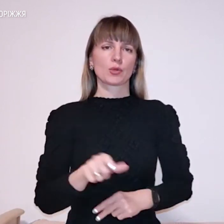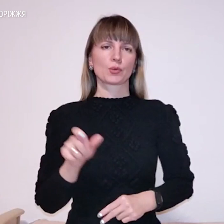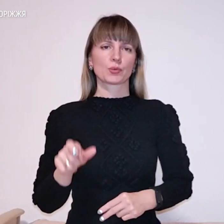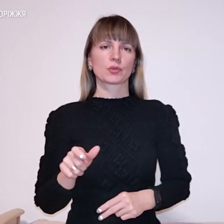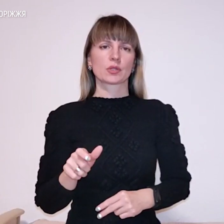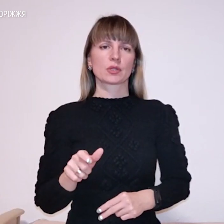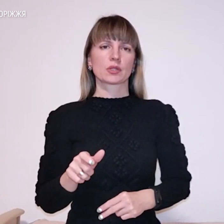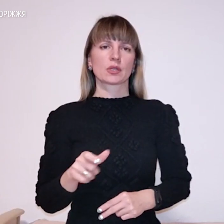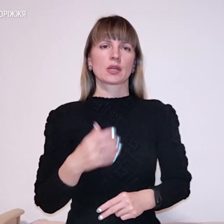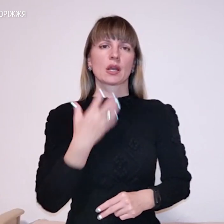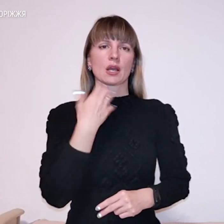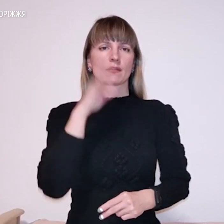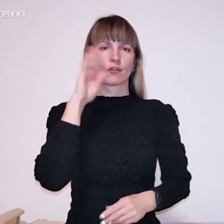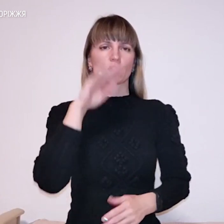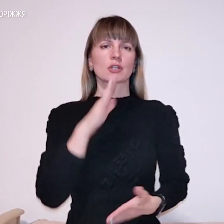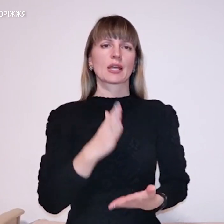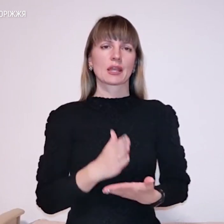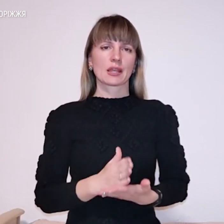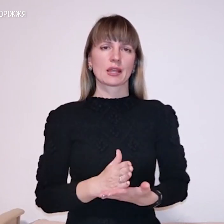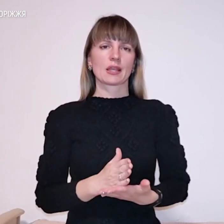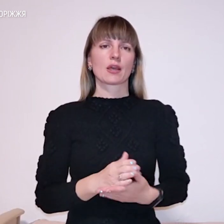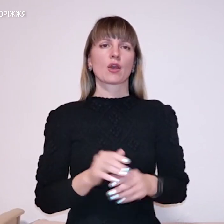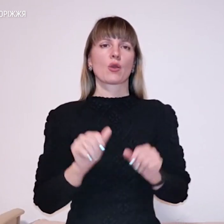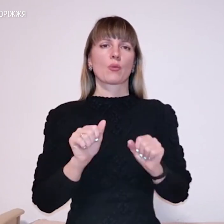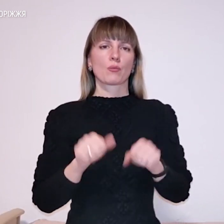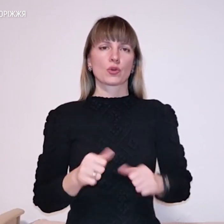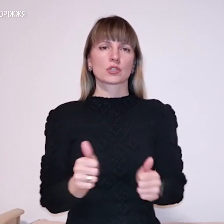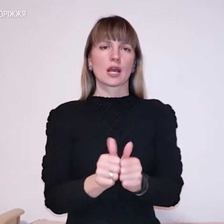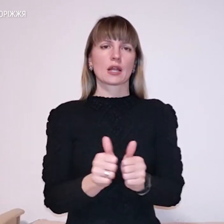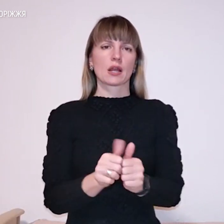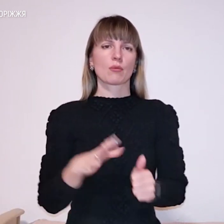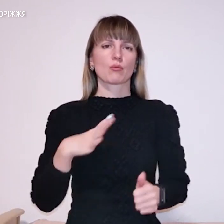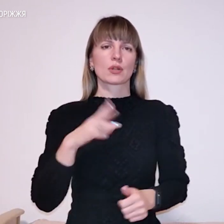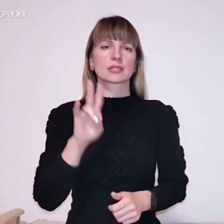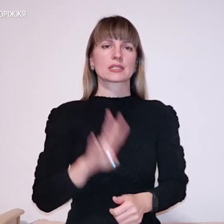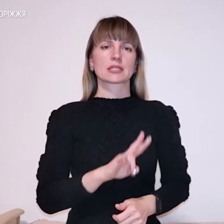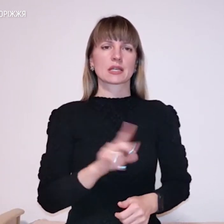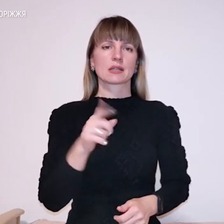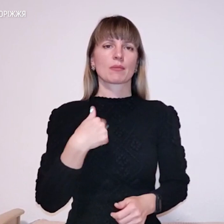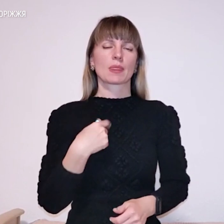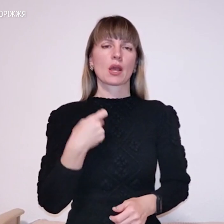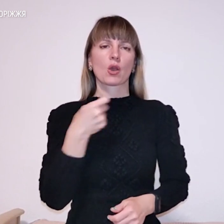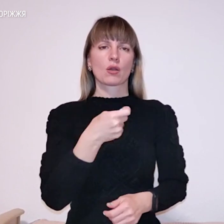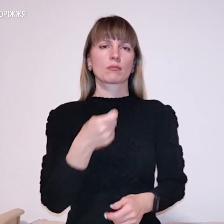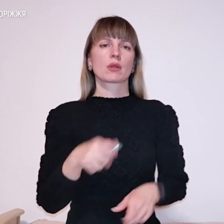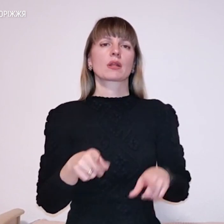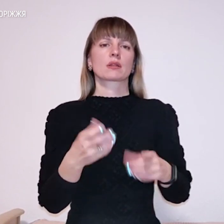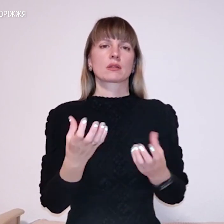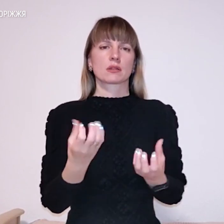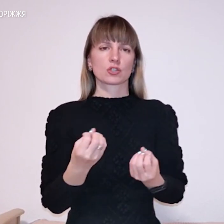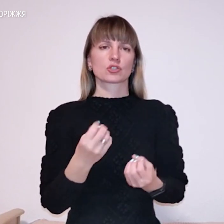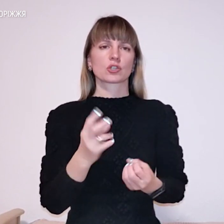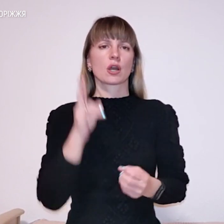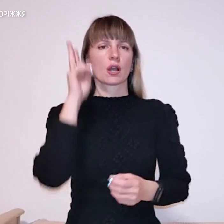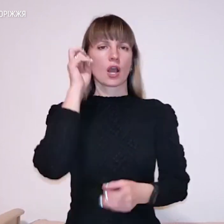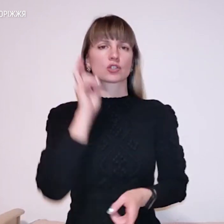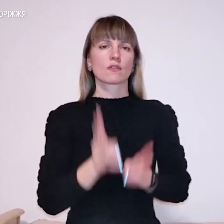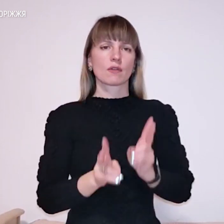працюють. Кип'яток є. Можна, рядом була церква, там нас годували теж. Кашу варили, там